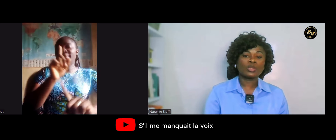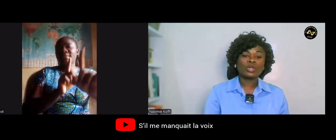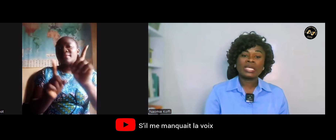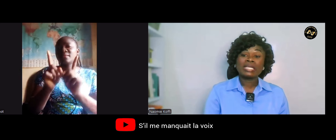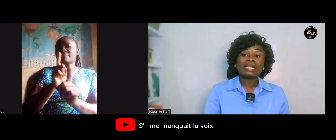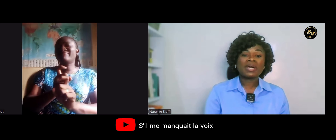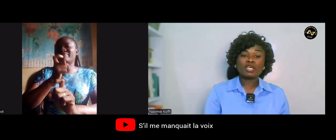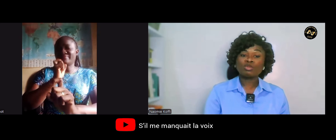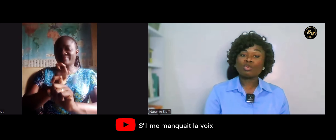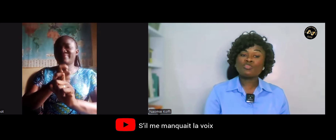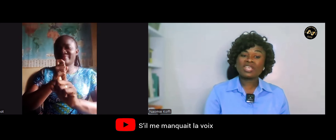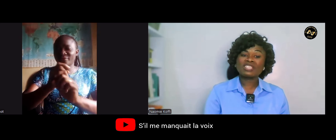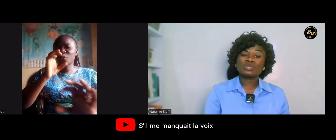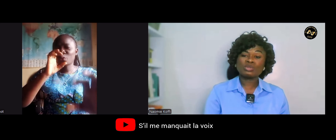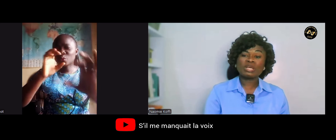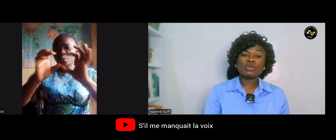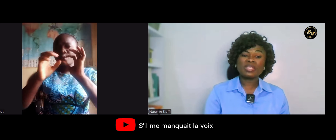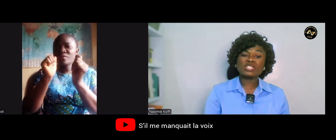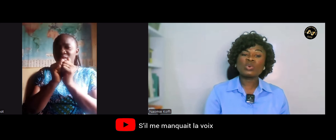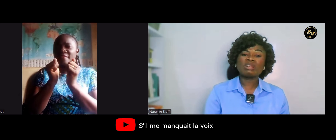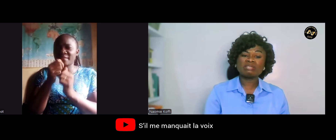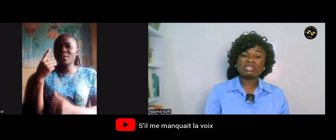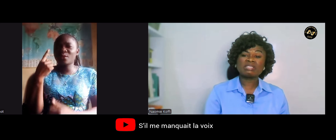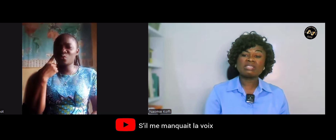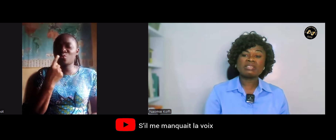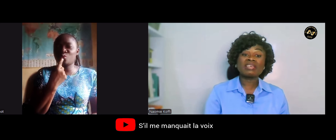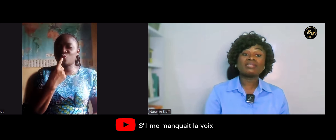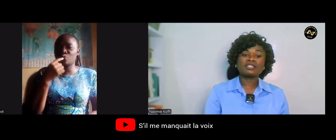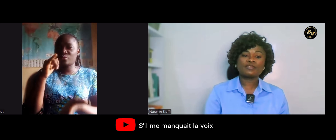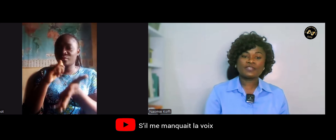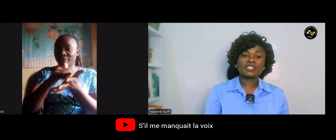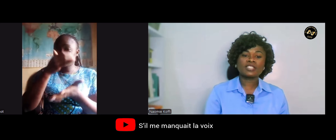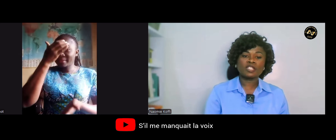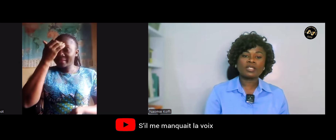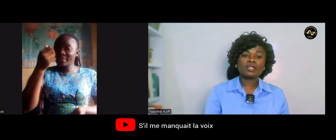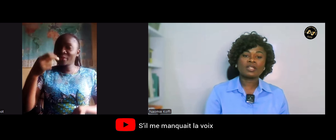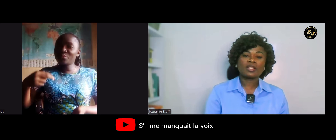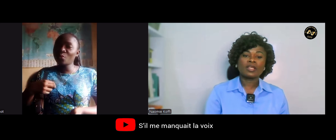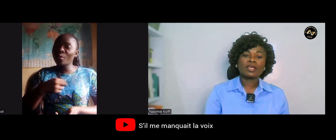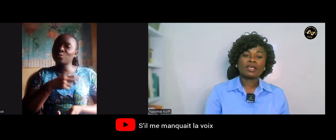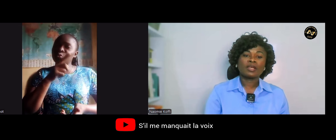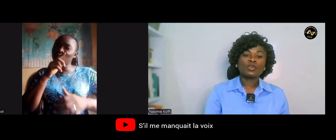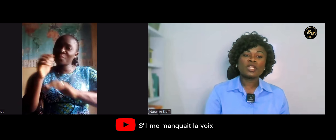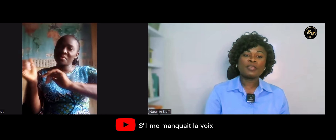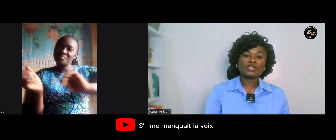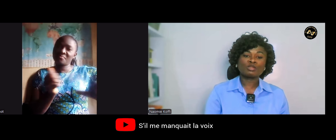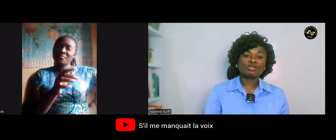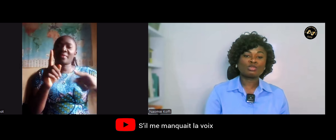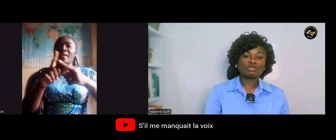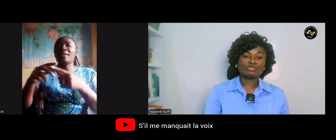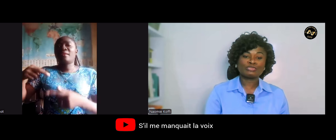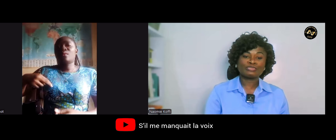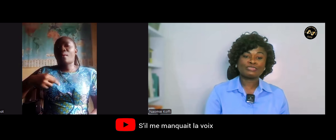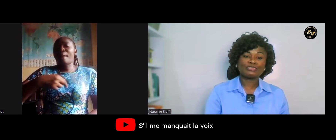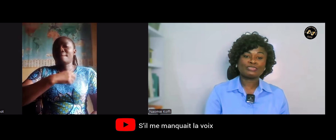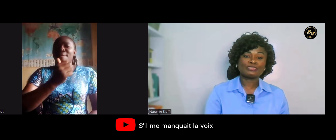communication. Les barrières de communication, la communication en langue des signes est difficile pour les personnes